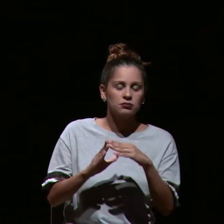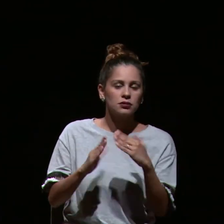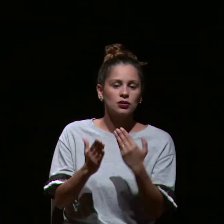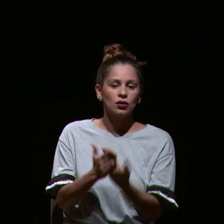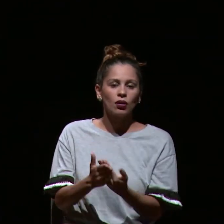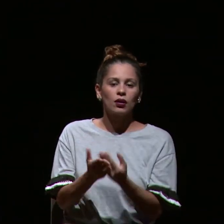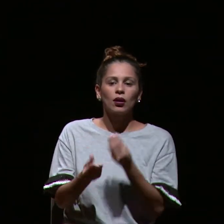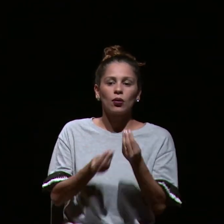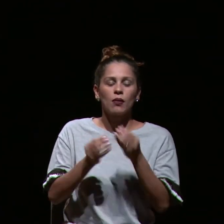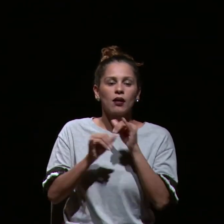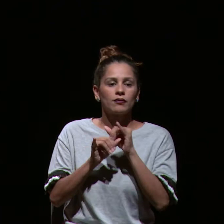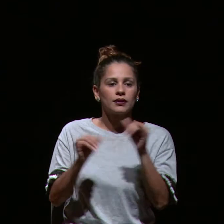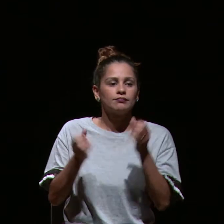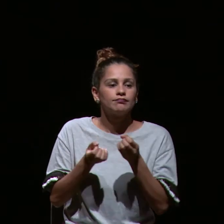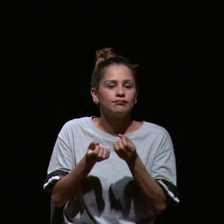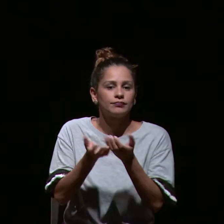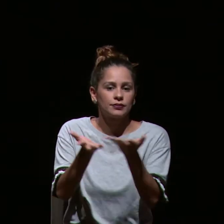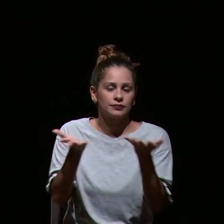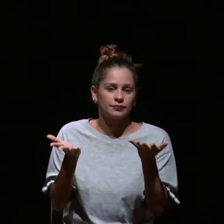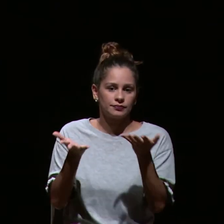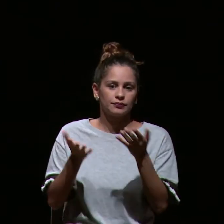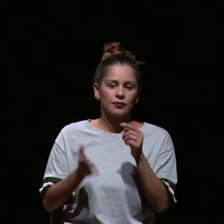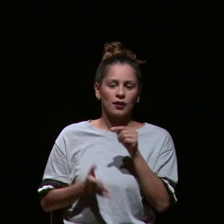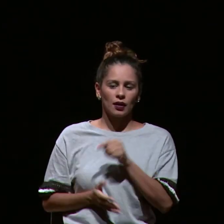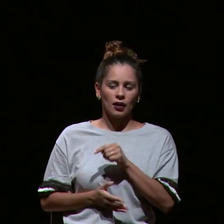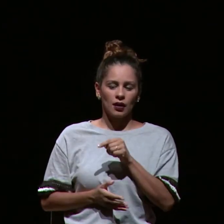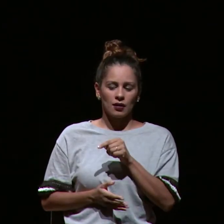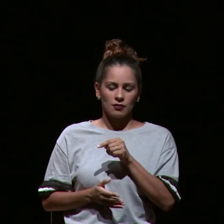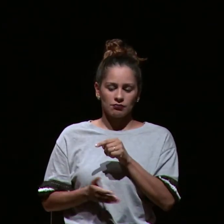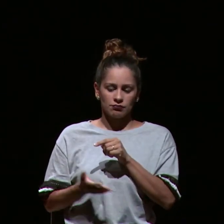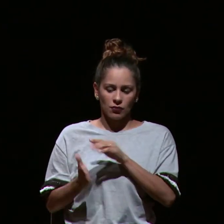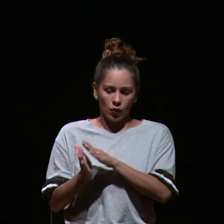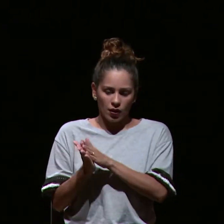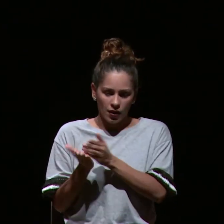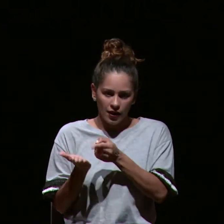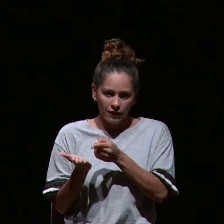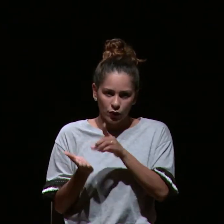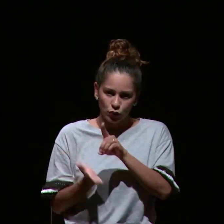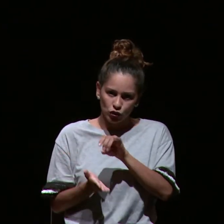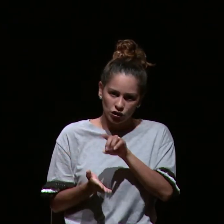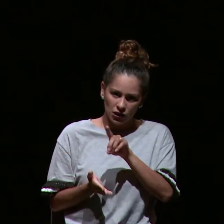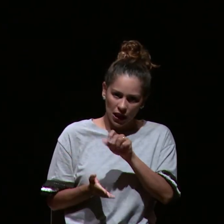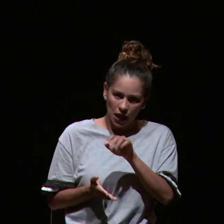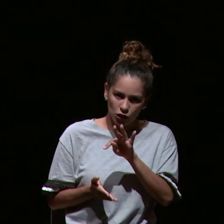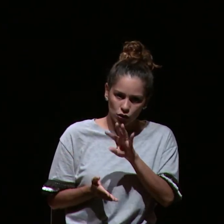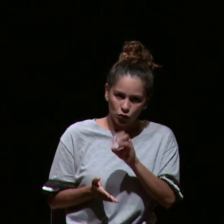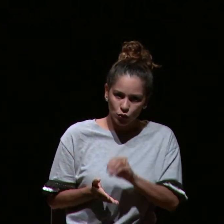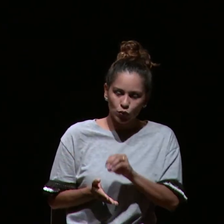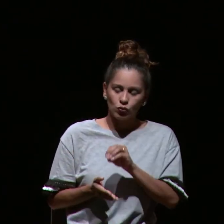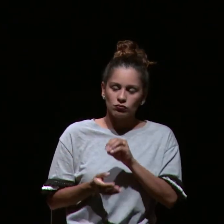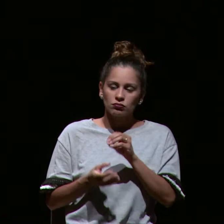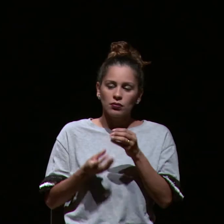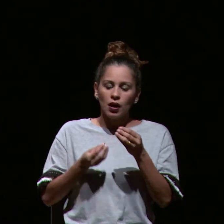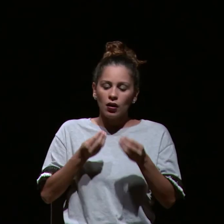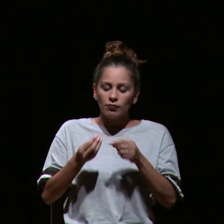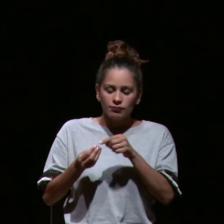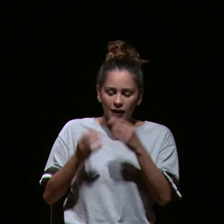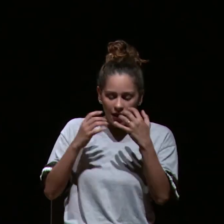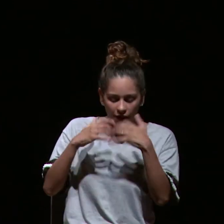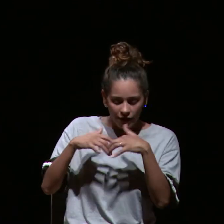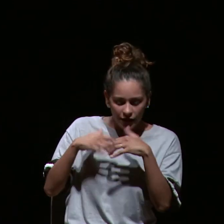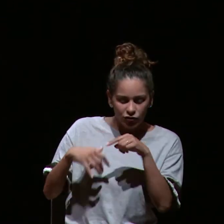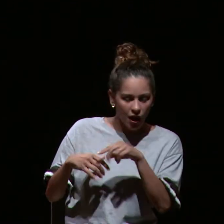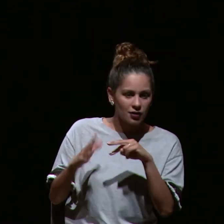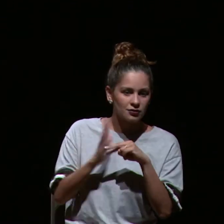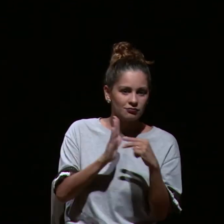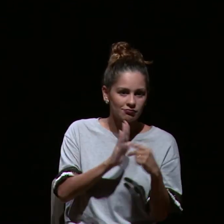descreve Bittencourt, refletir sobre o livro didático é refletir sobre o veículo mediador entre conhecimento acadêmico e o conhecimento